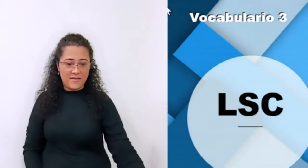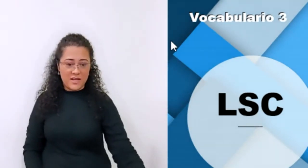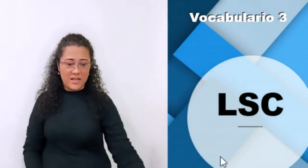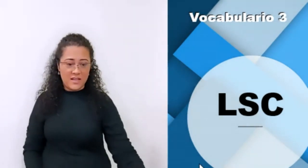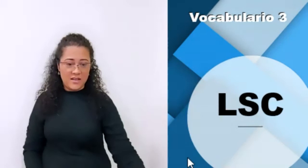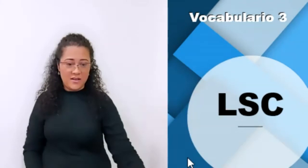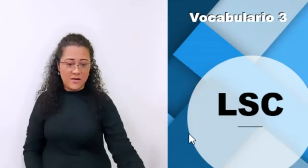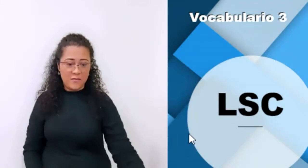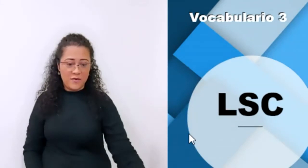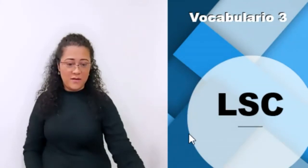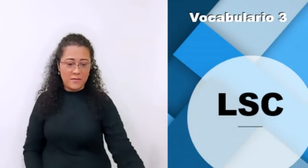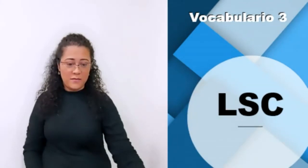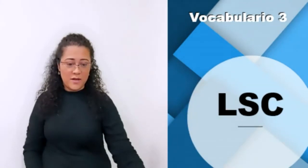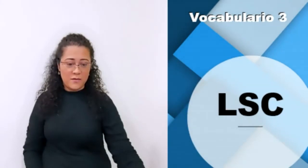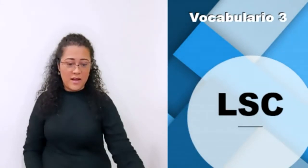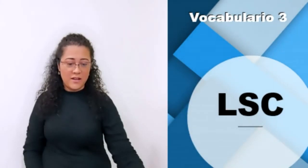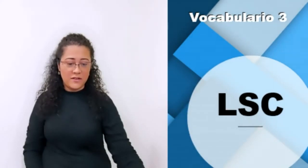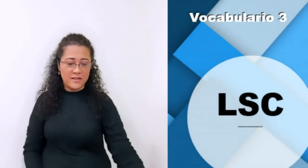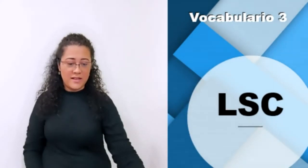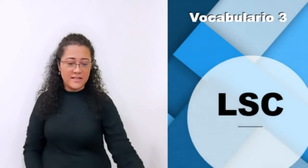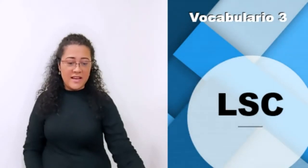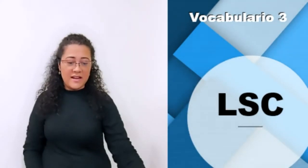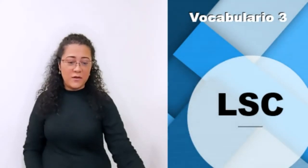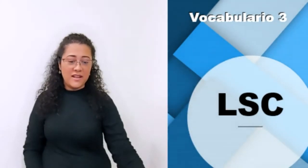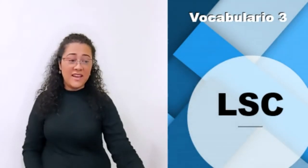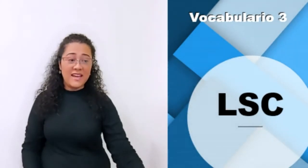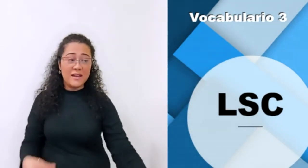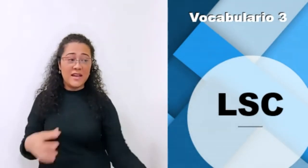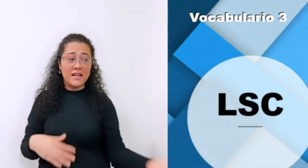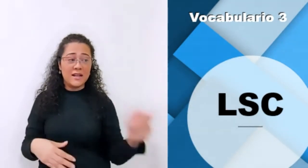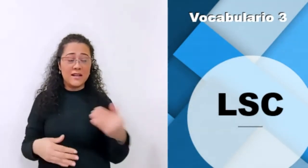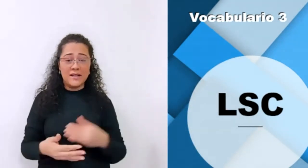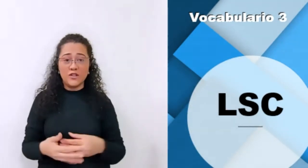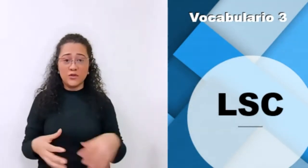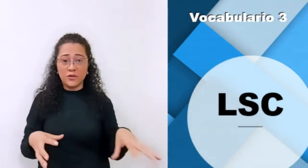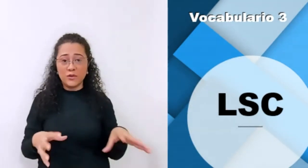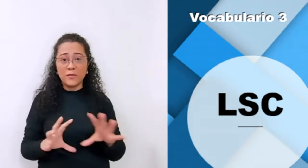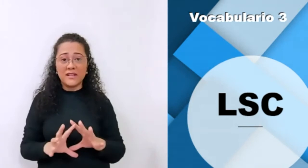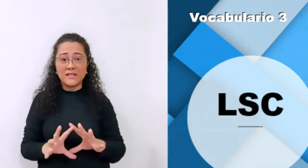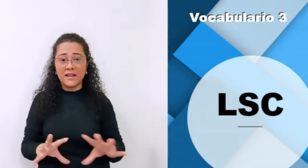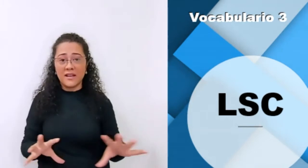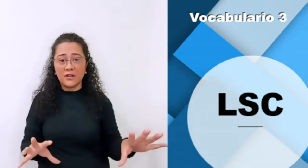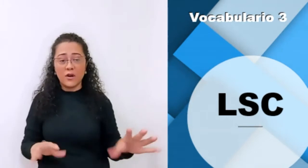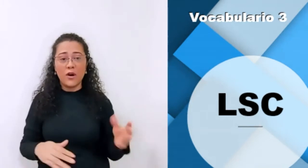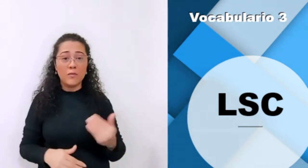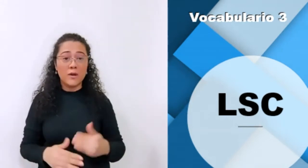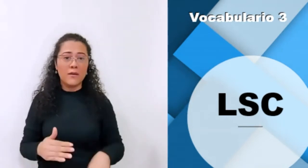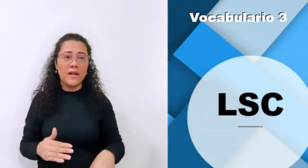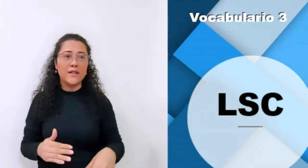aquí tengo el vocabulario 3. Recuerden que ahí en el YouTube van a estar quedando todos los vocabularios